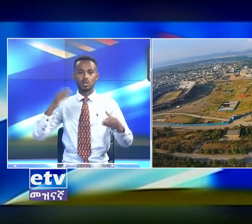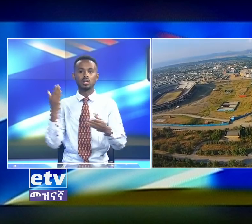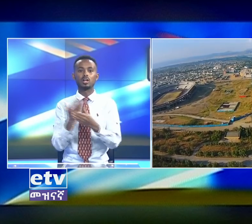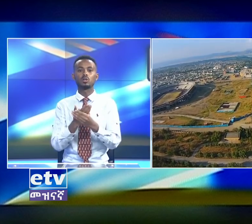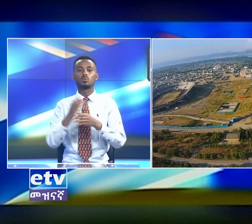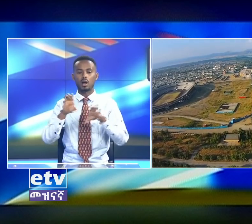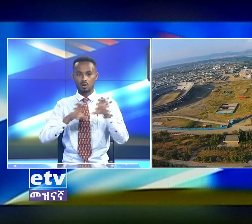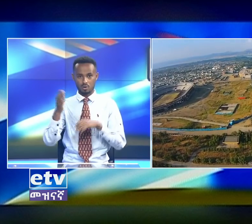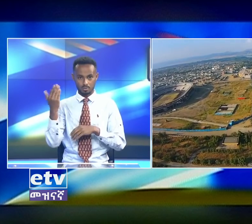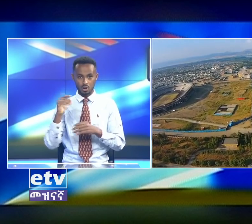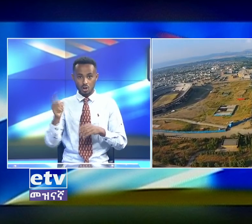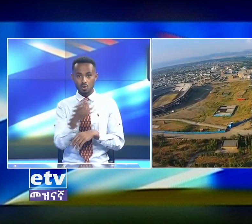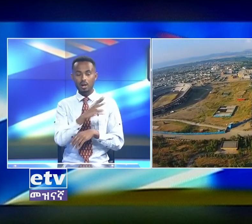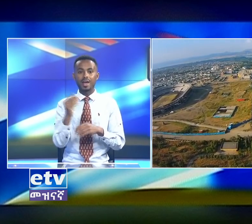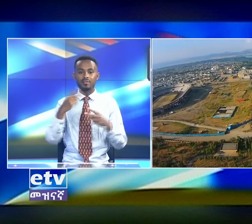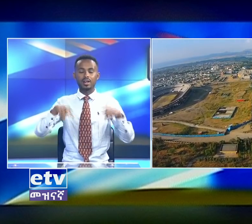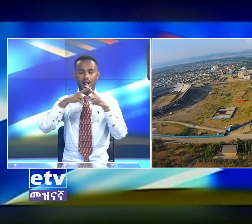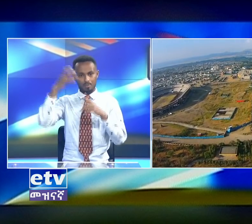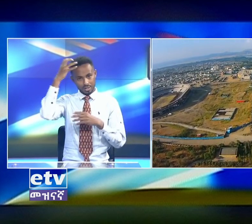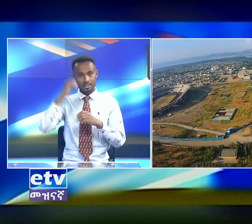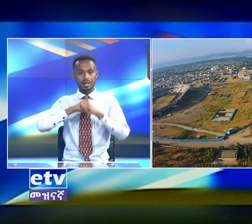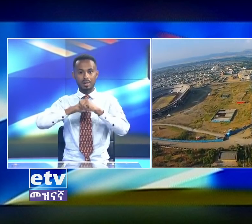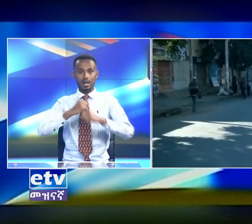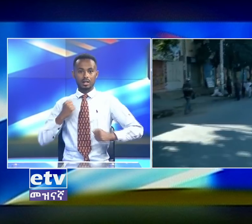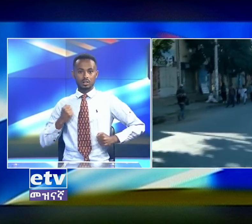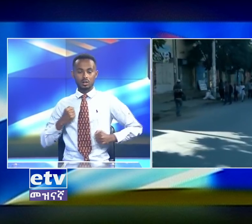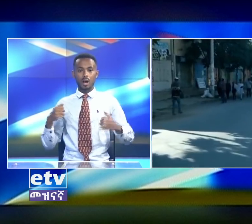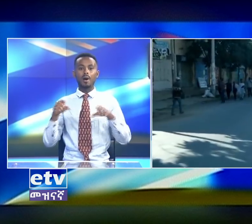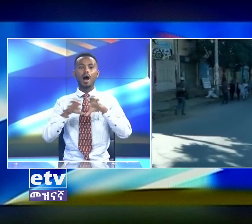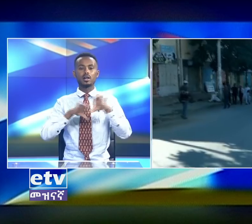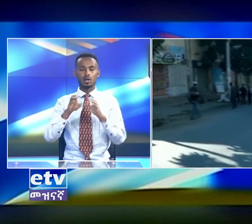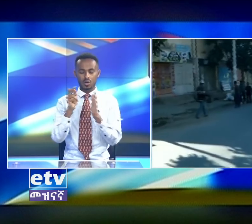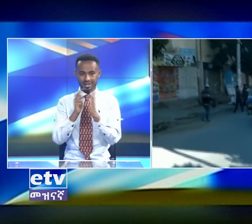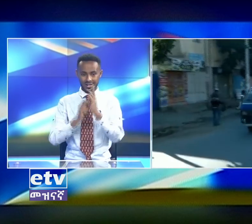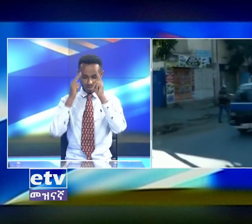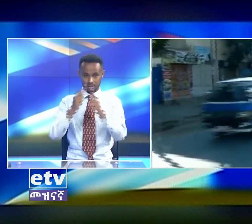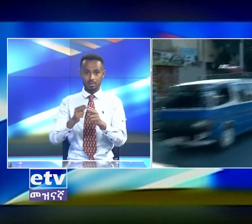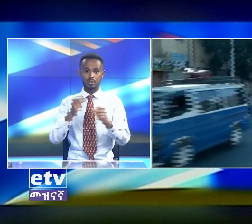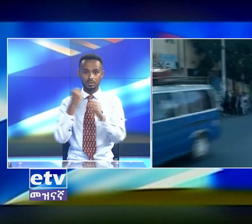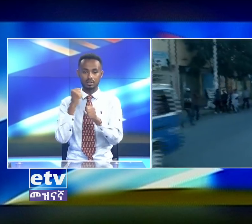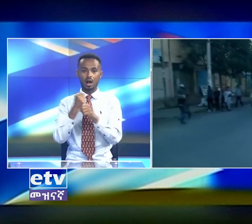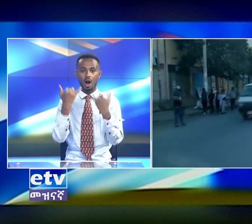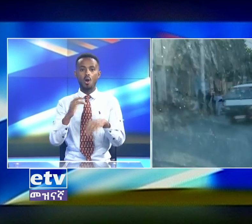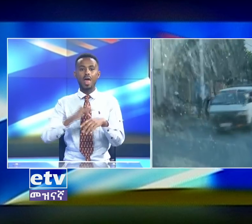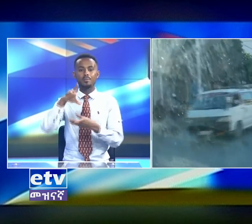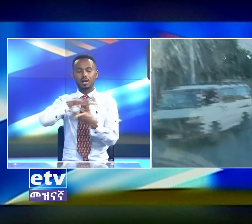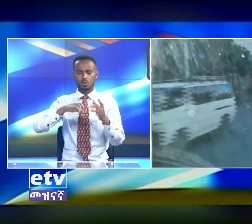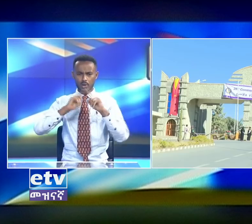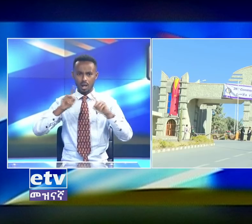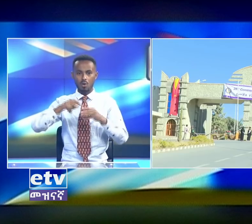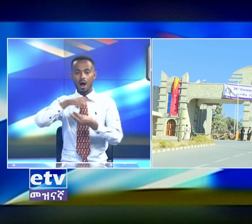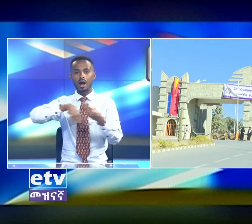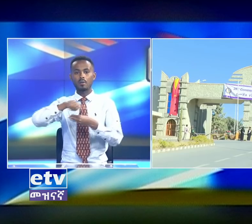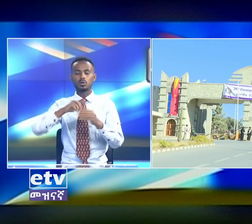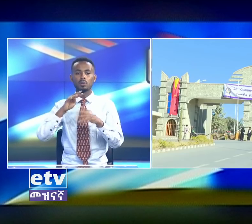እንዲገቱም አድርጎ ነበር። ይሁንና የፌደራል መንግስት ከመከላከያ ሰራዊት ጋር ባደረገው ህግን የማስከበር ተጋድሎ አሁን ላይ በክልሉ በተለያዩ